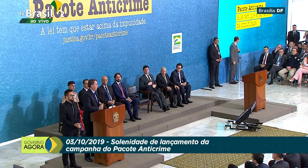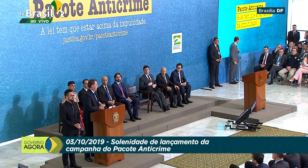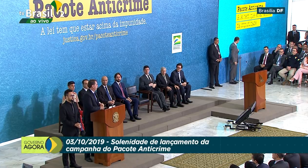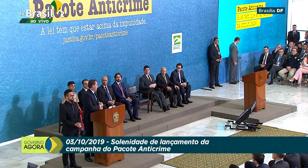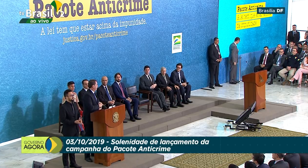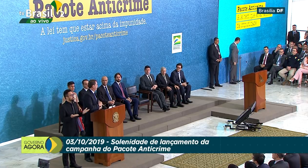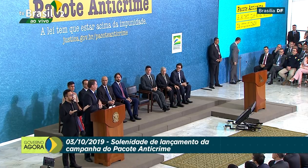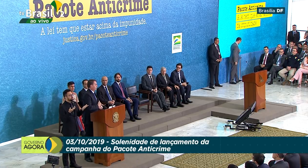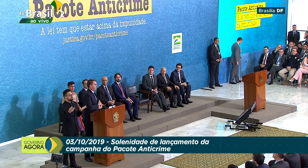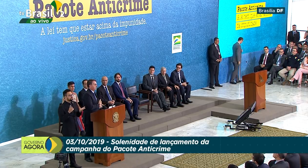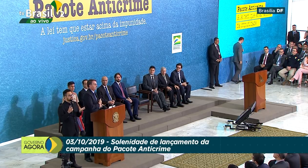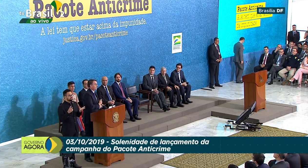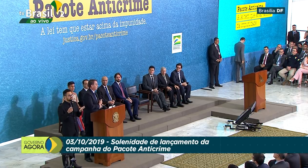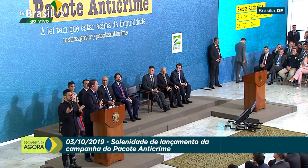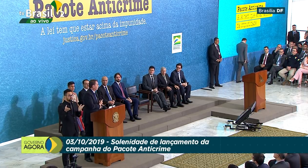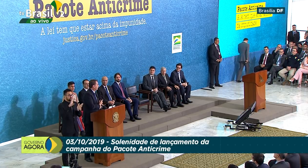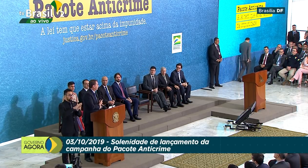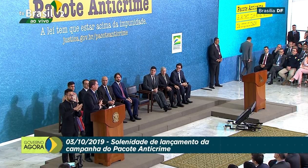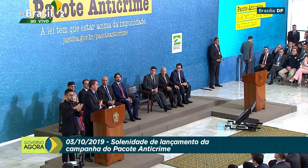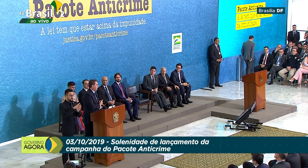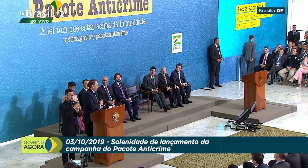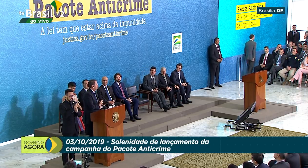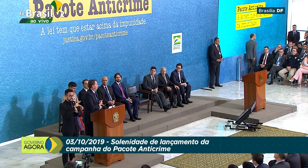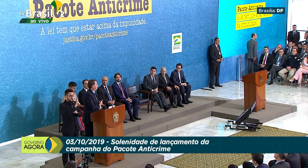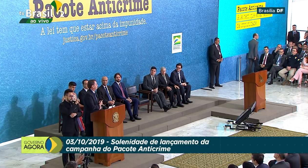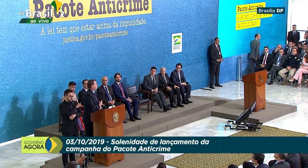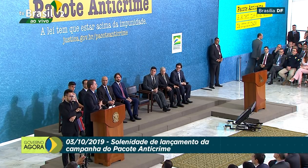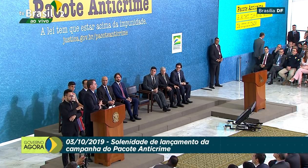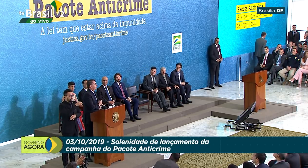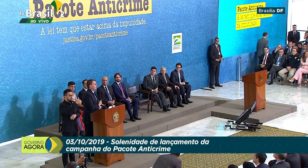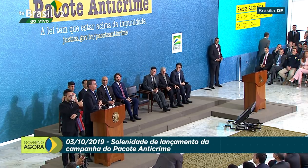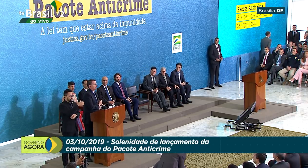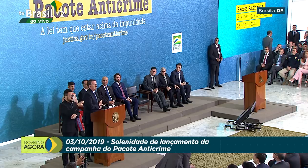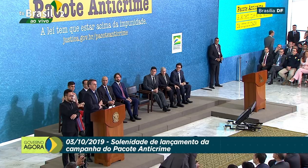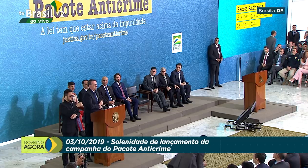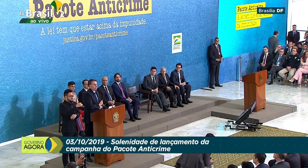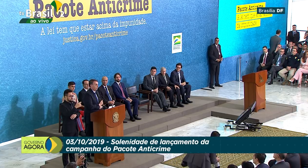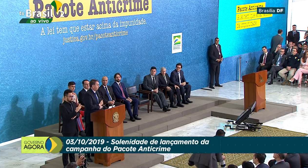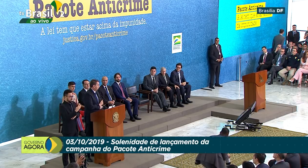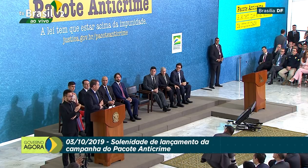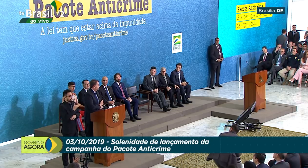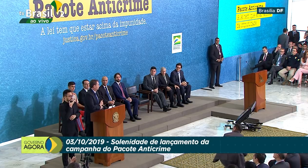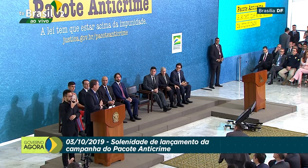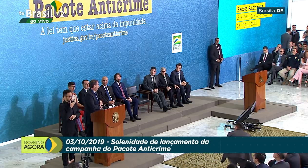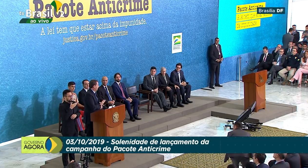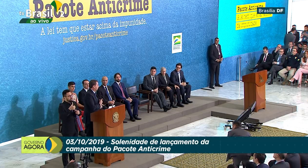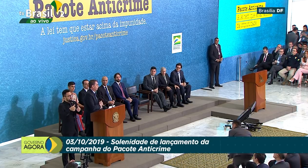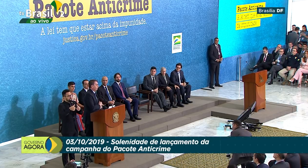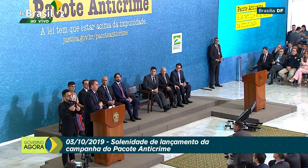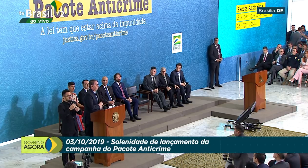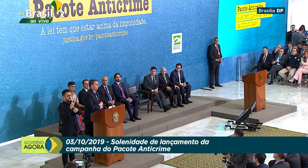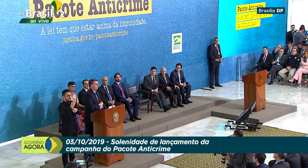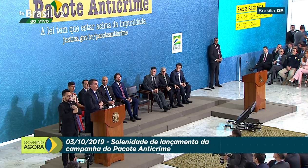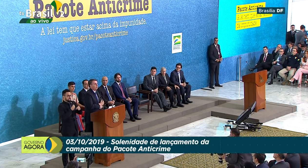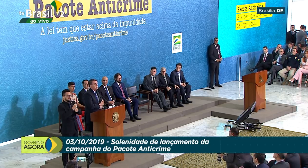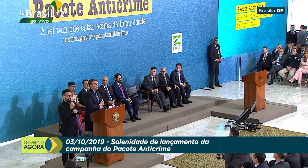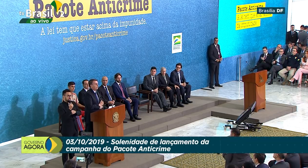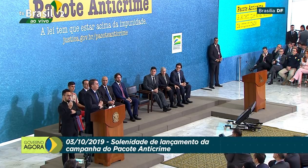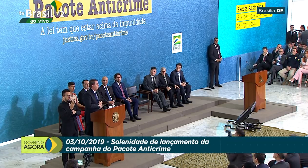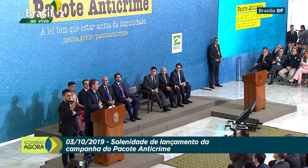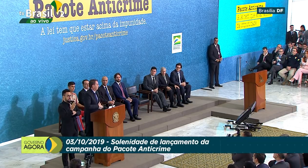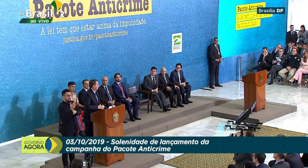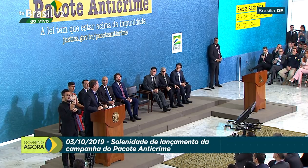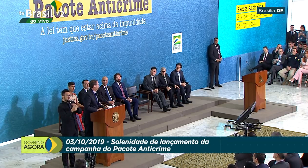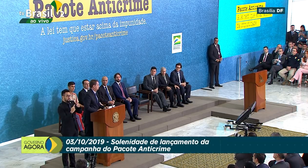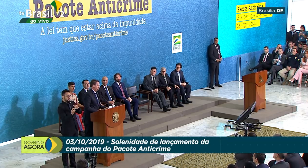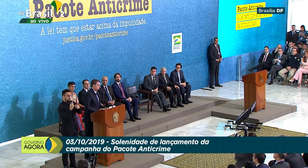Eu cheguei no Rio de Janeiro em 1974, em Resende. Depois fiquei 3 anos fora e retornei para nunca mais sair